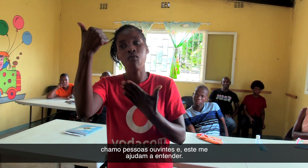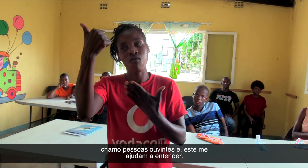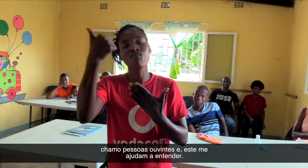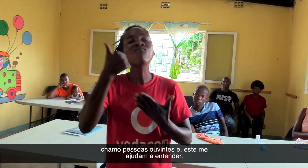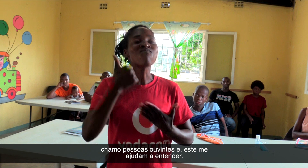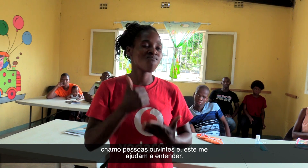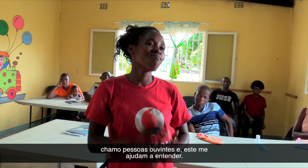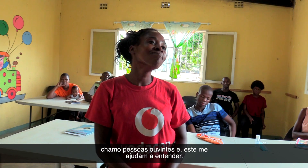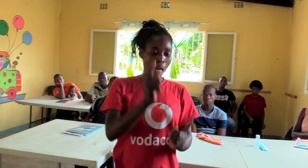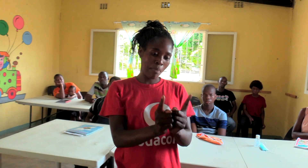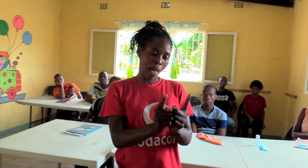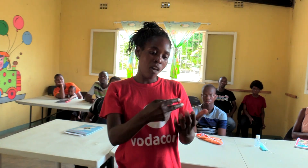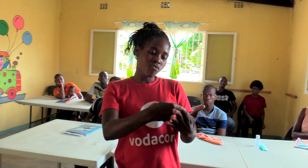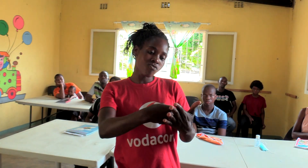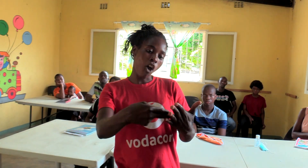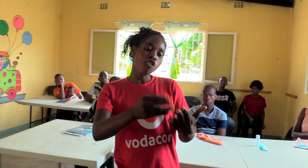estes me ajudam a entender.